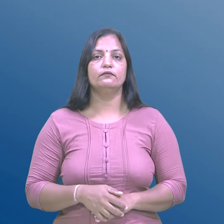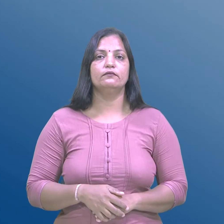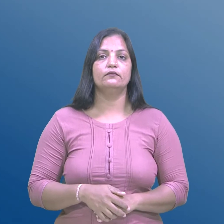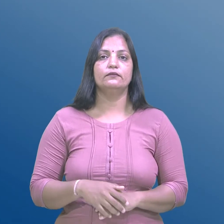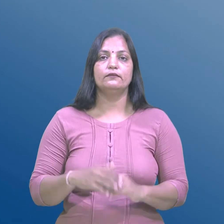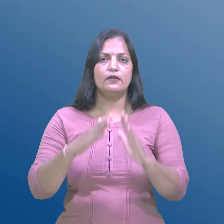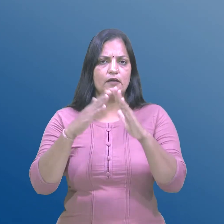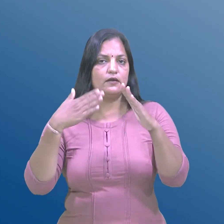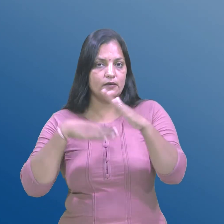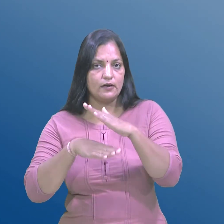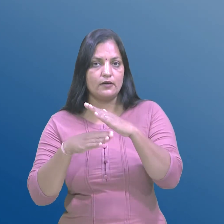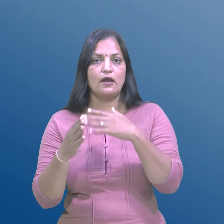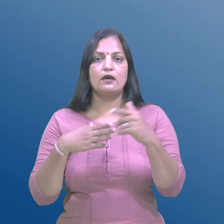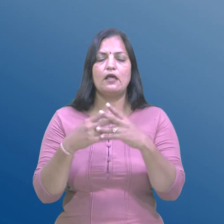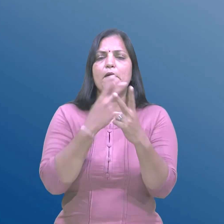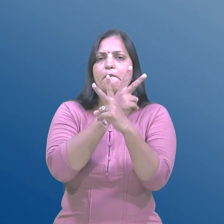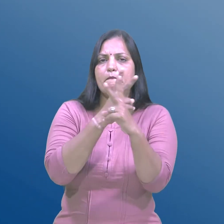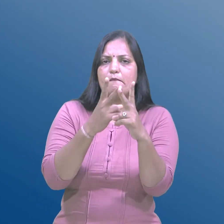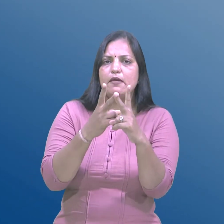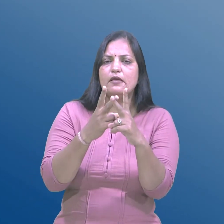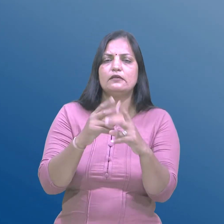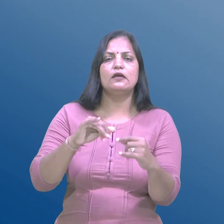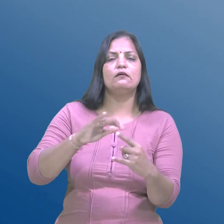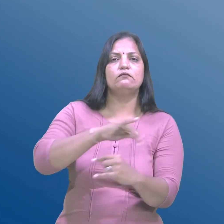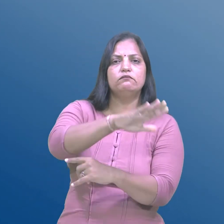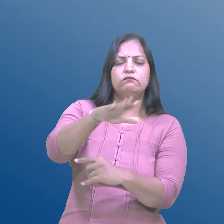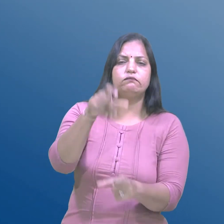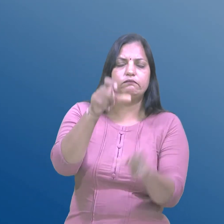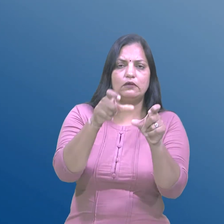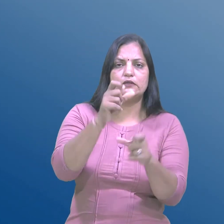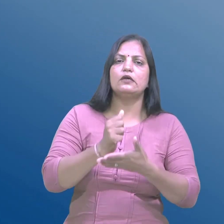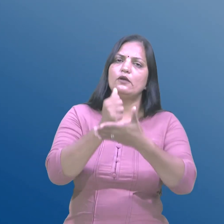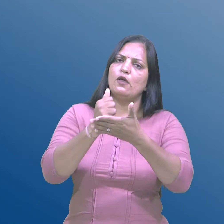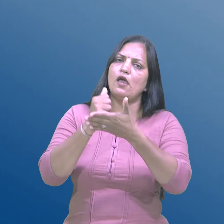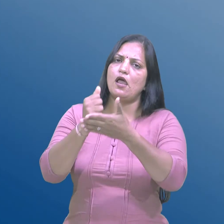રહેઠાણની અને અન્ય સામુદાયિક સહયોગ આપવામાં આવે.